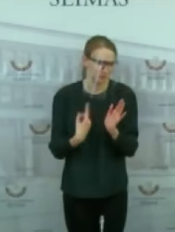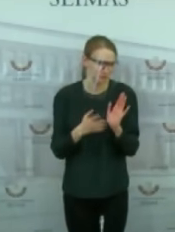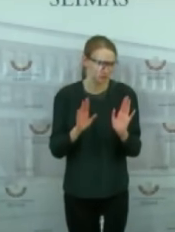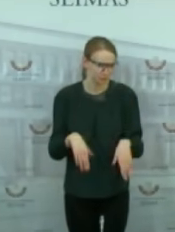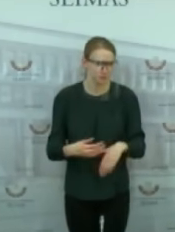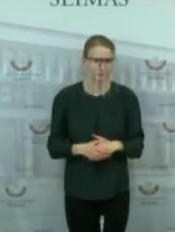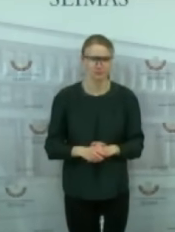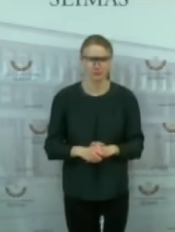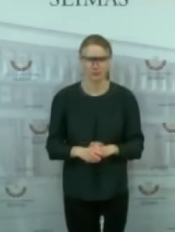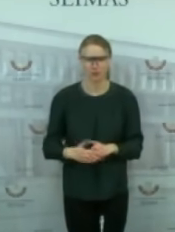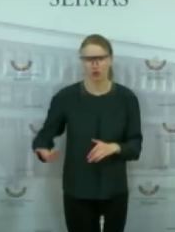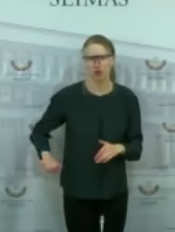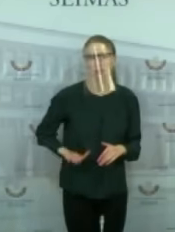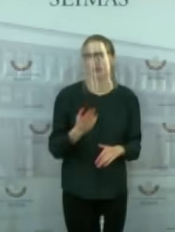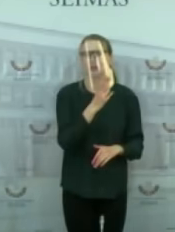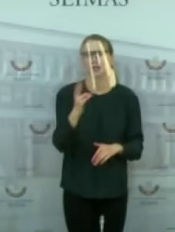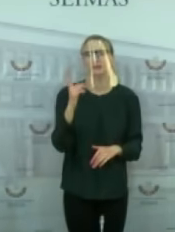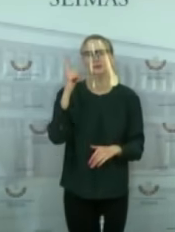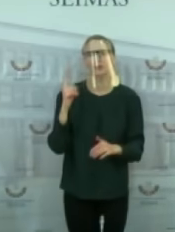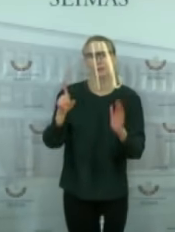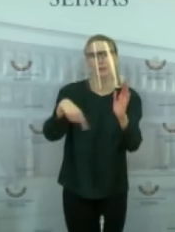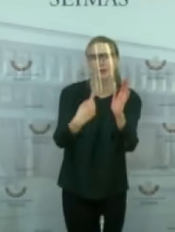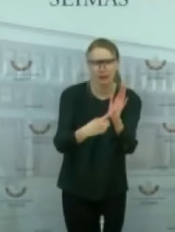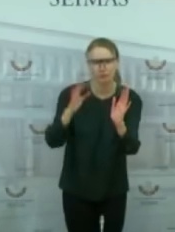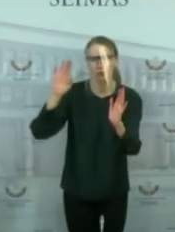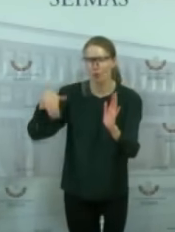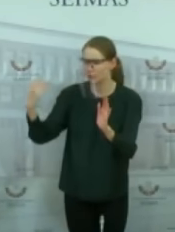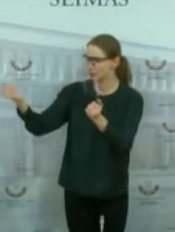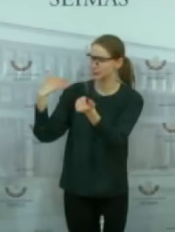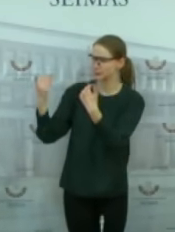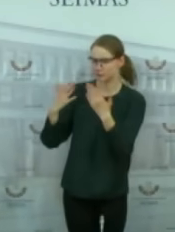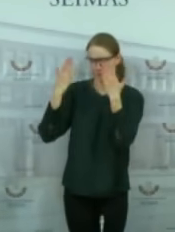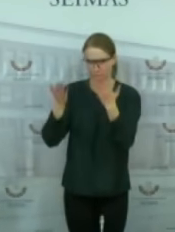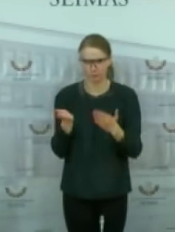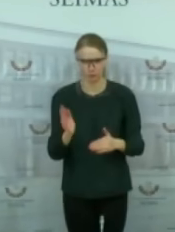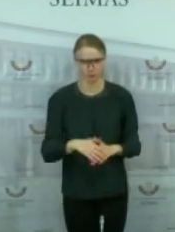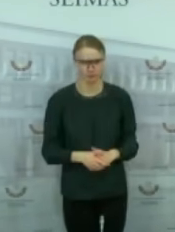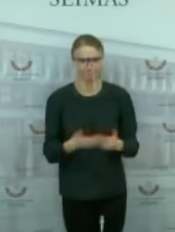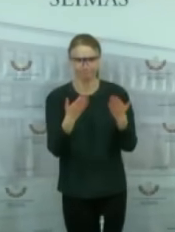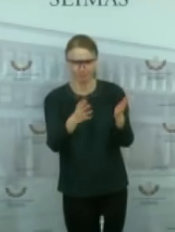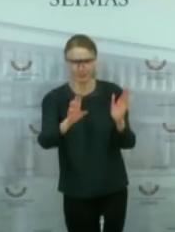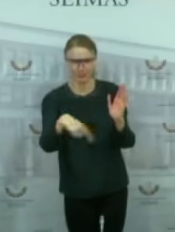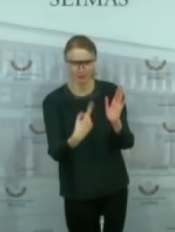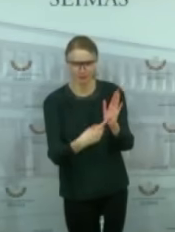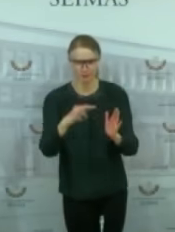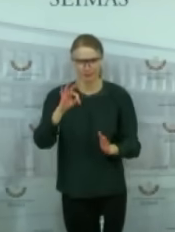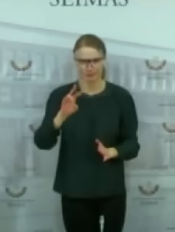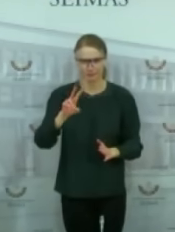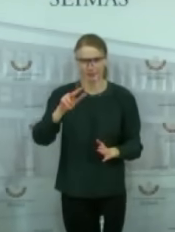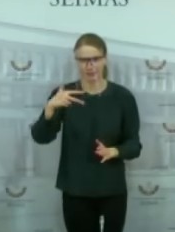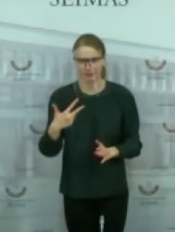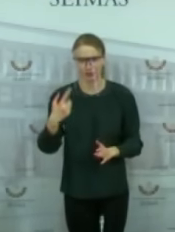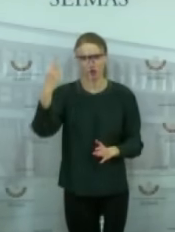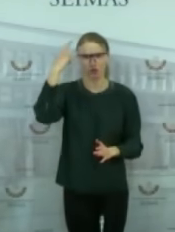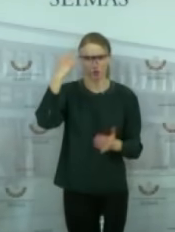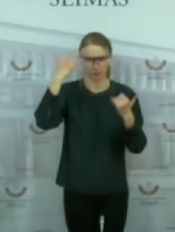Tai gal tada gyvai kas nori užduoti, o paskui prie raštu atsiųstų pereisim. Gerai, tai tuomet TV3 žinios ir ministrui klausimas